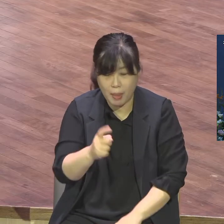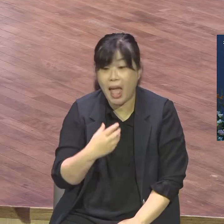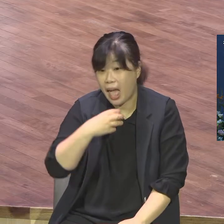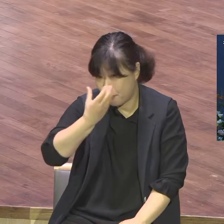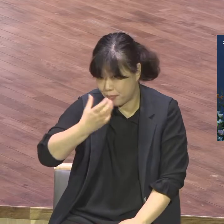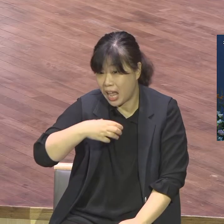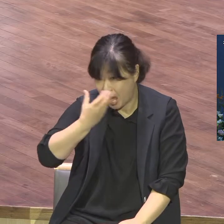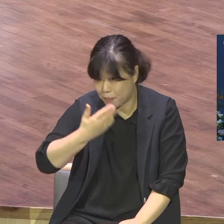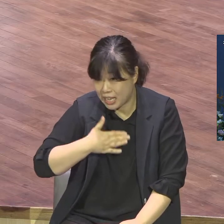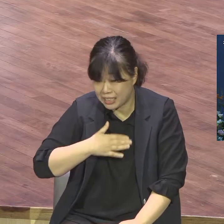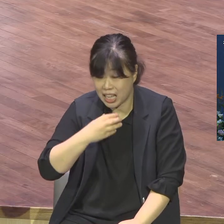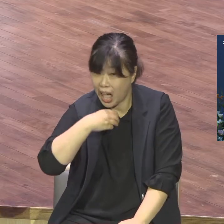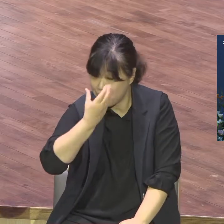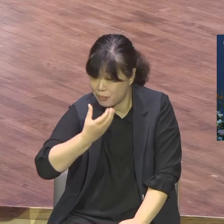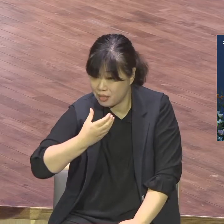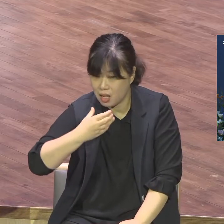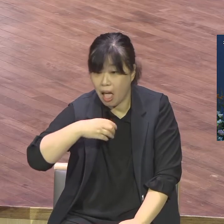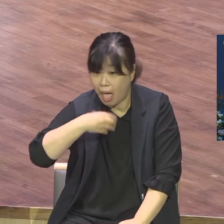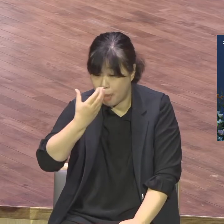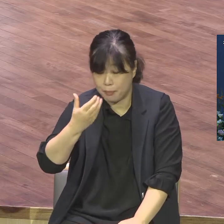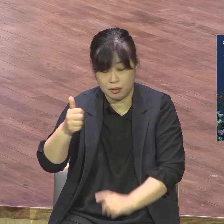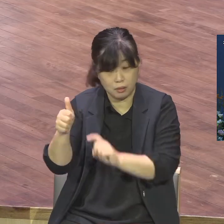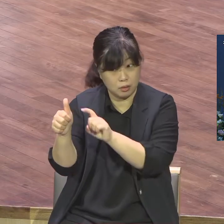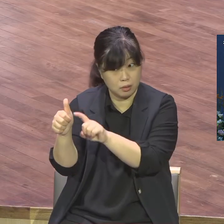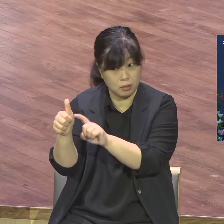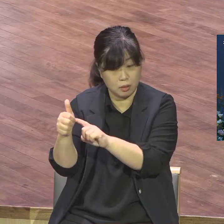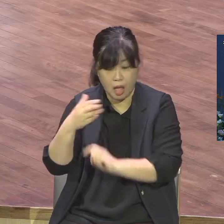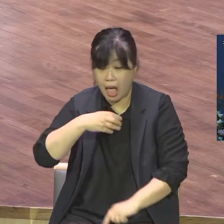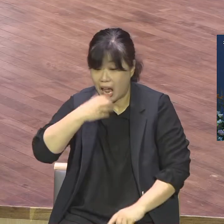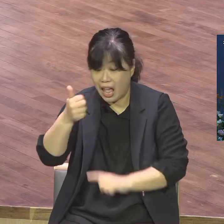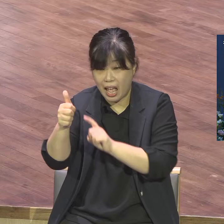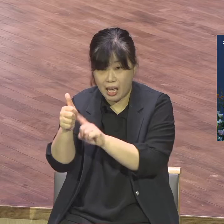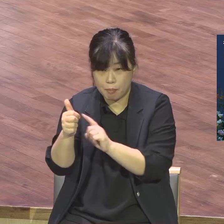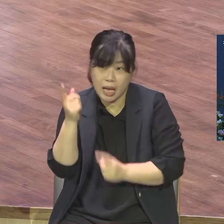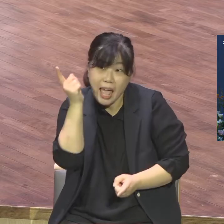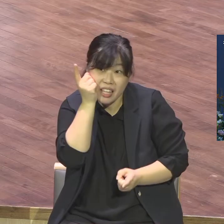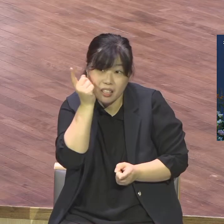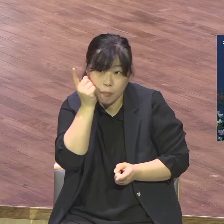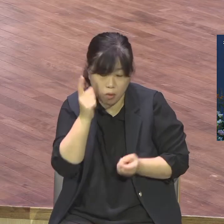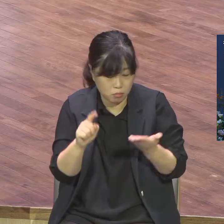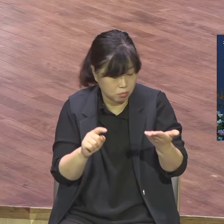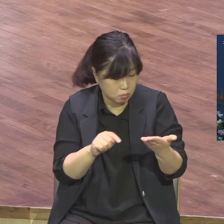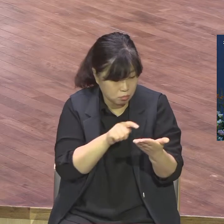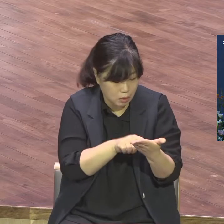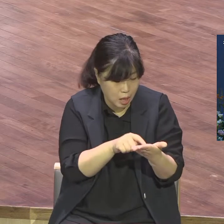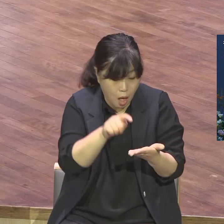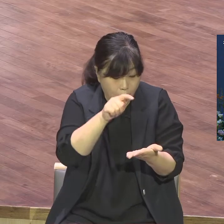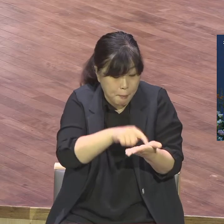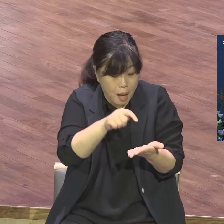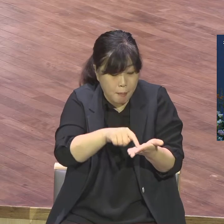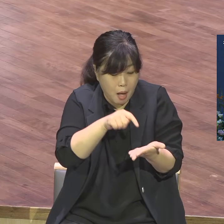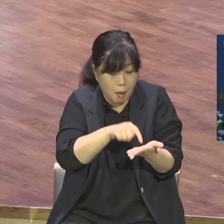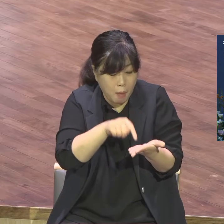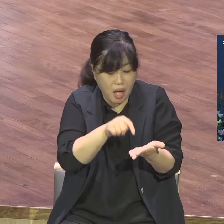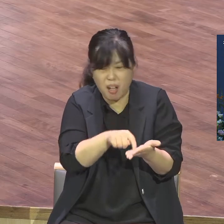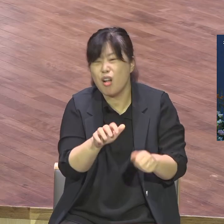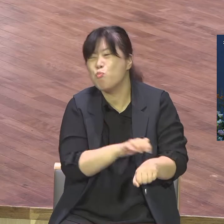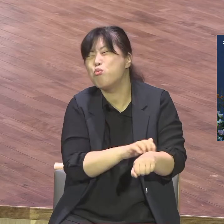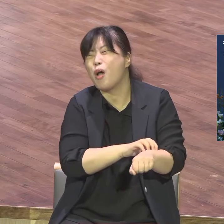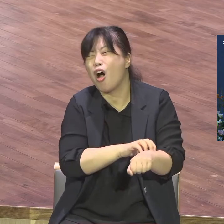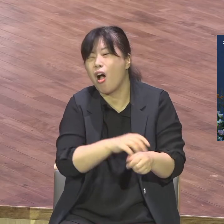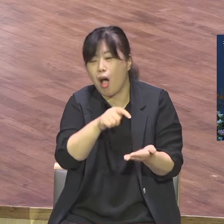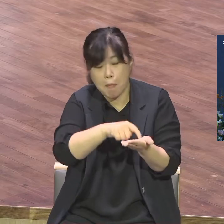애플은요 이전에 있었던 모든 기기 버튼 다 없애버렸어요. 복잡한 거 다 싹 다